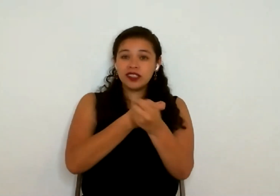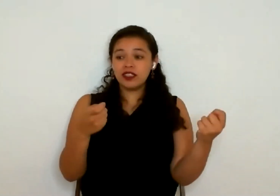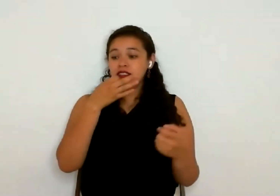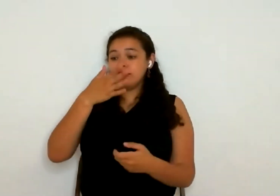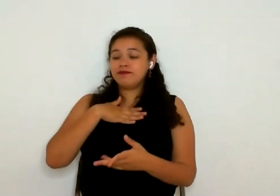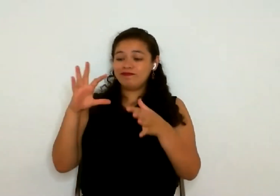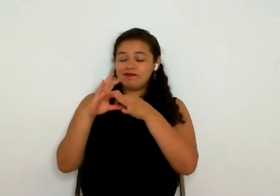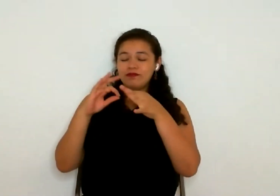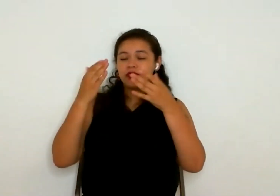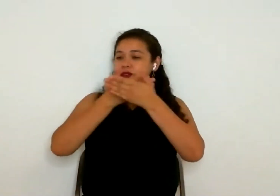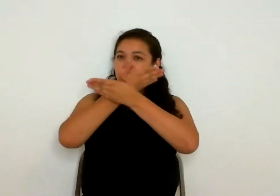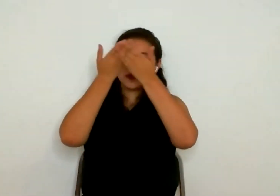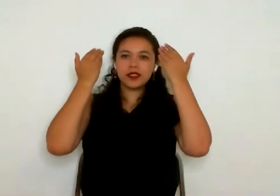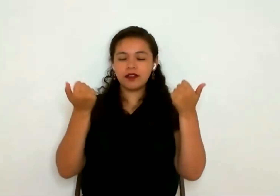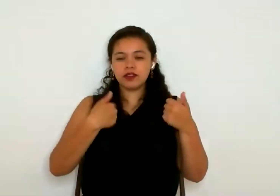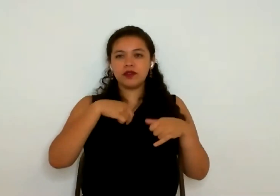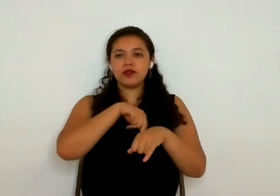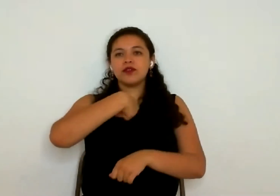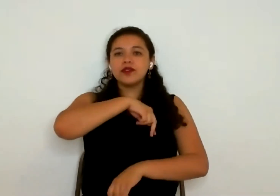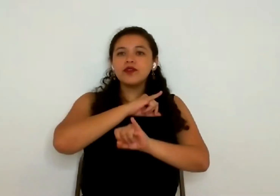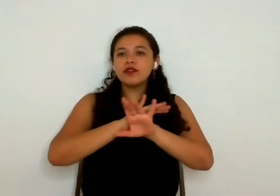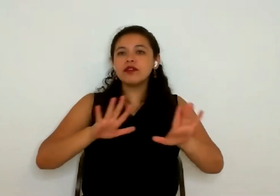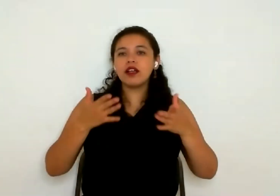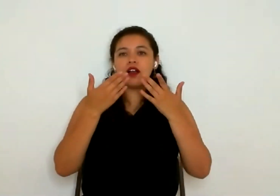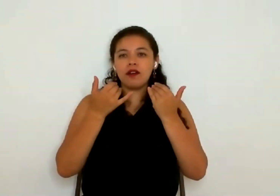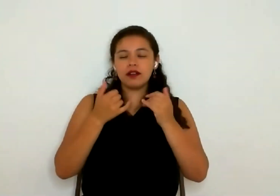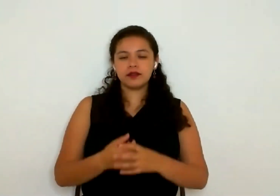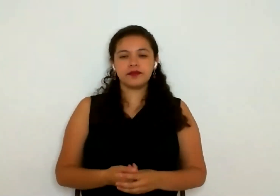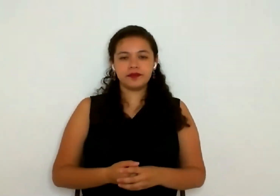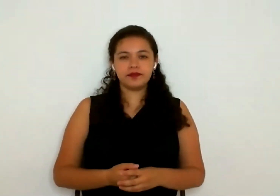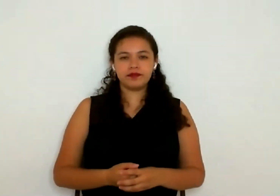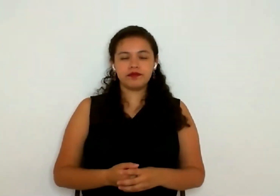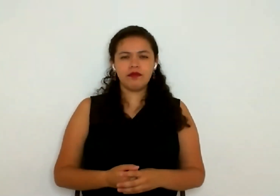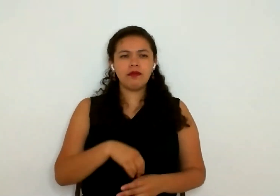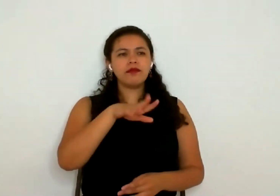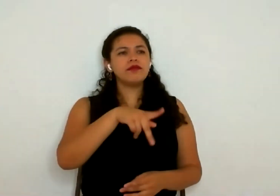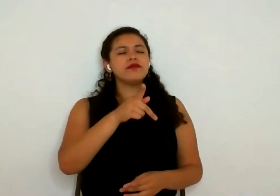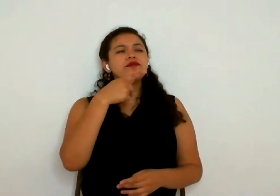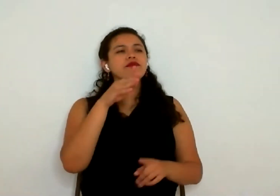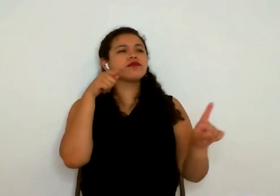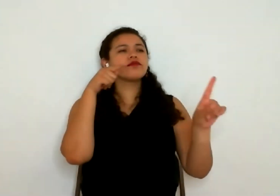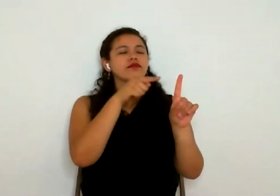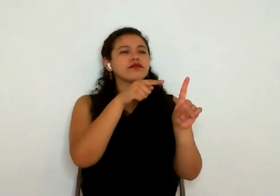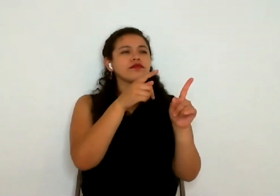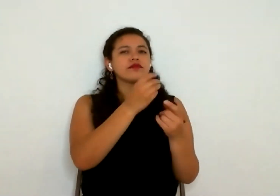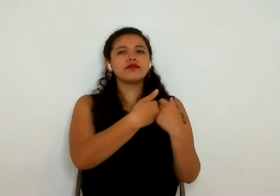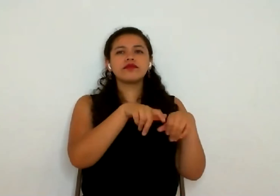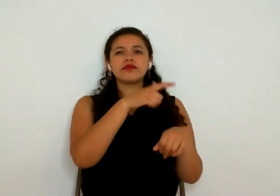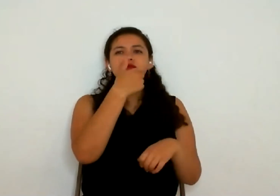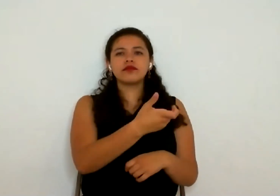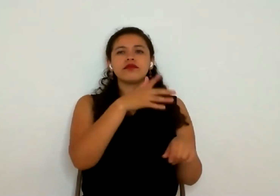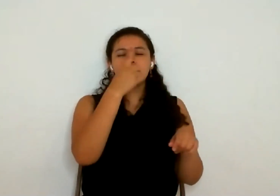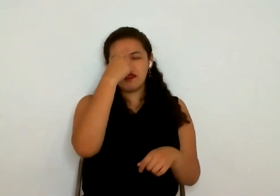no tenemos esa información pero entonces cuál es el propósito del estudio socio-económico en el caso